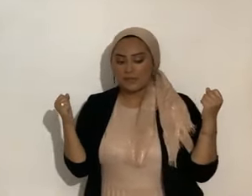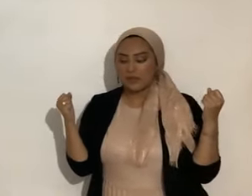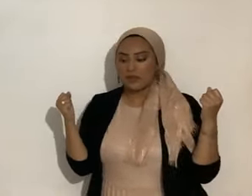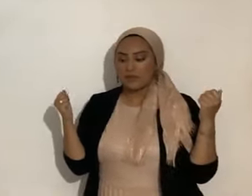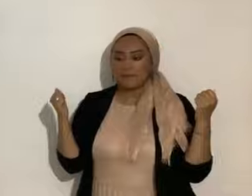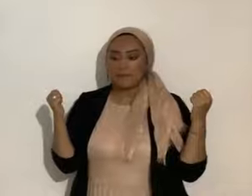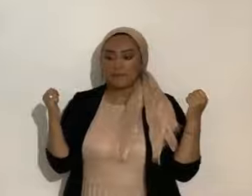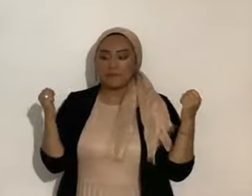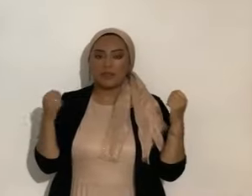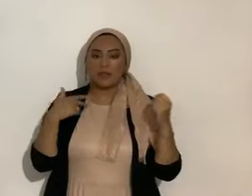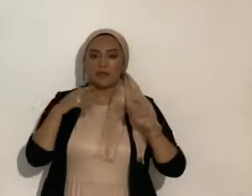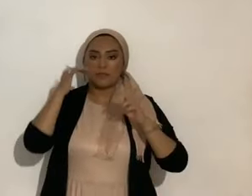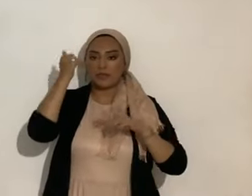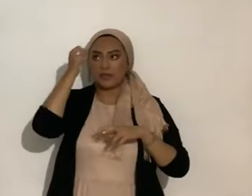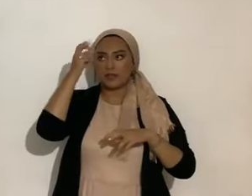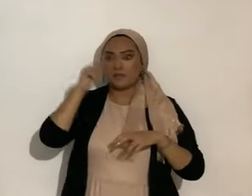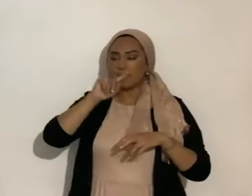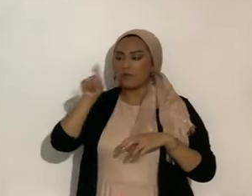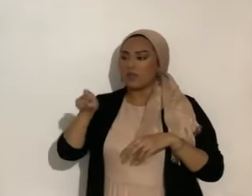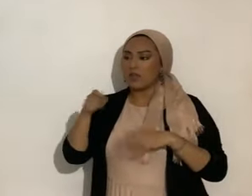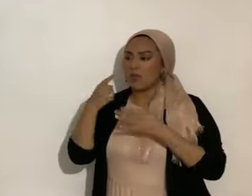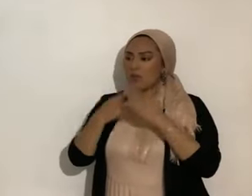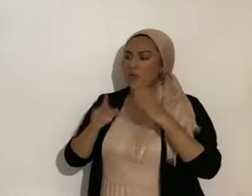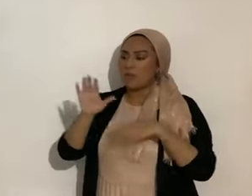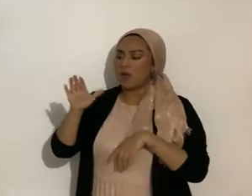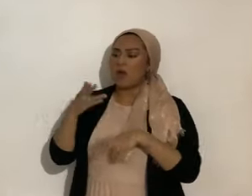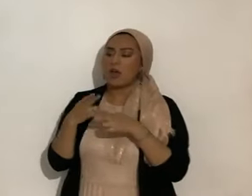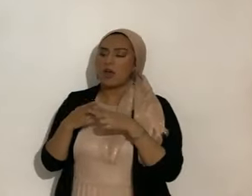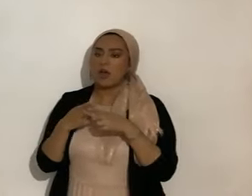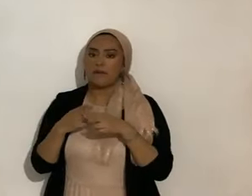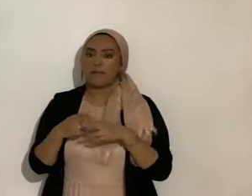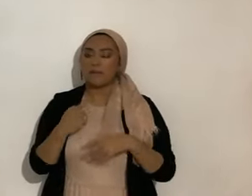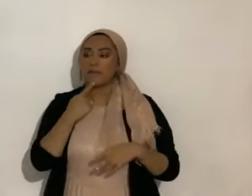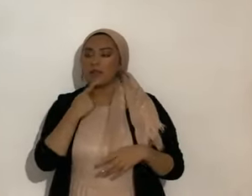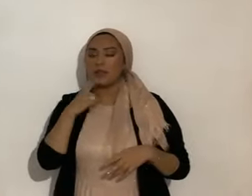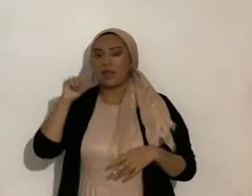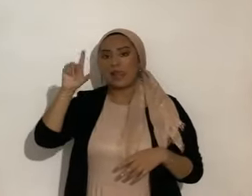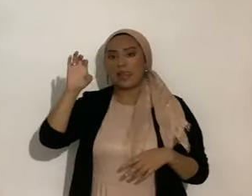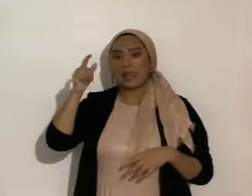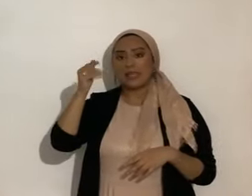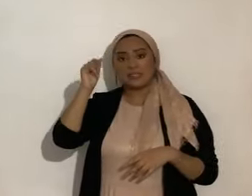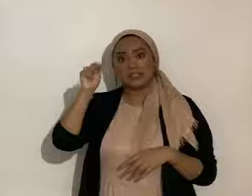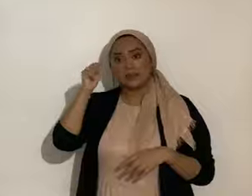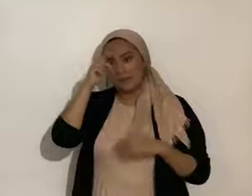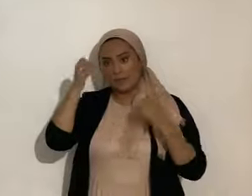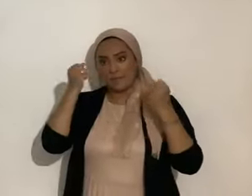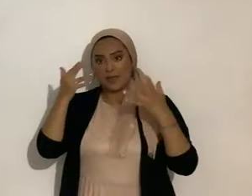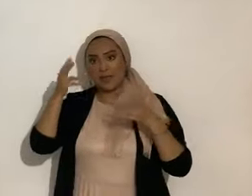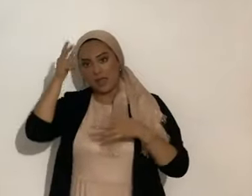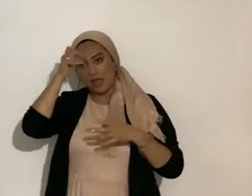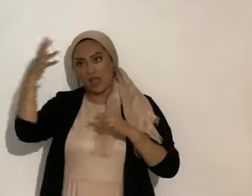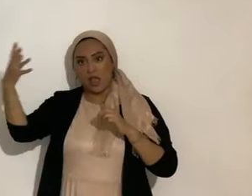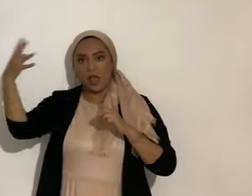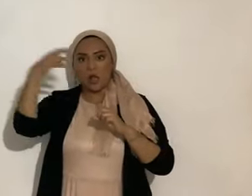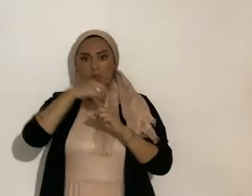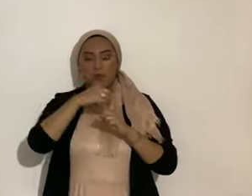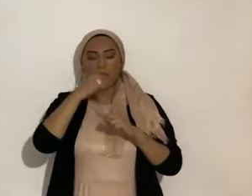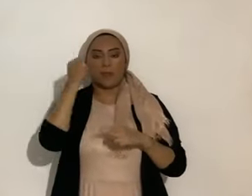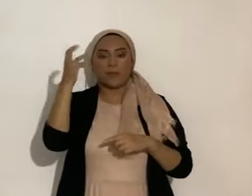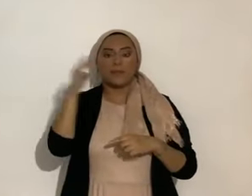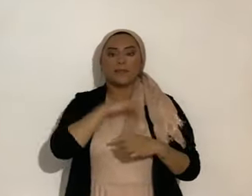desiertos. Le preguntó Yahshua diciendo: ¿Cómo te llamas? Y él le dijo: Legión, porque muchos demonios habían entrado en él. Yahshua Mashiach